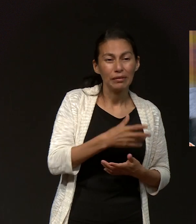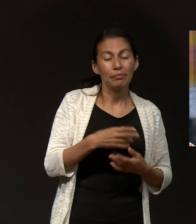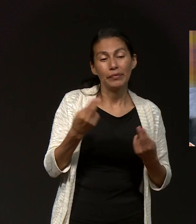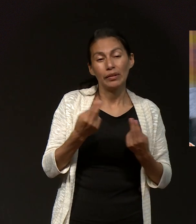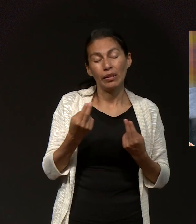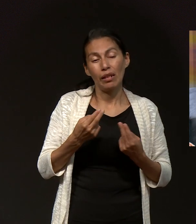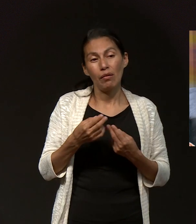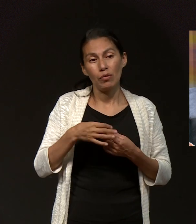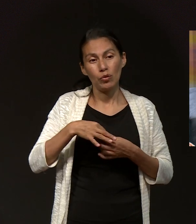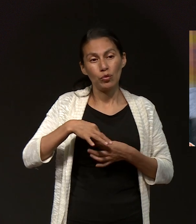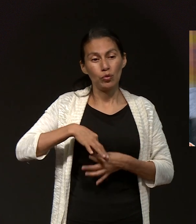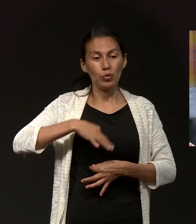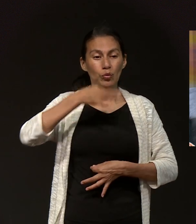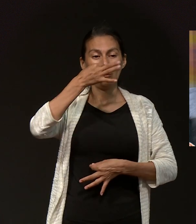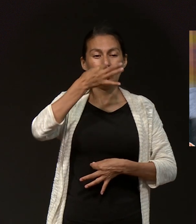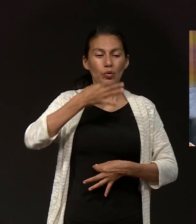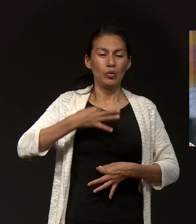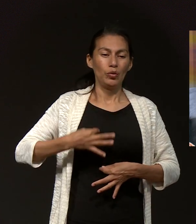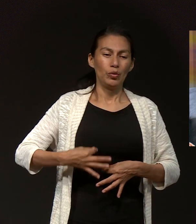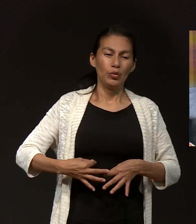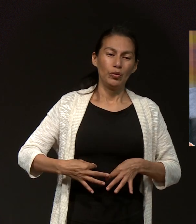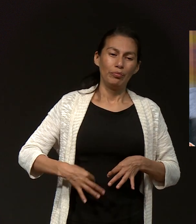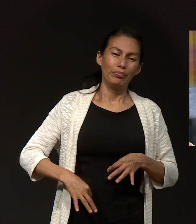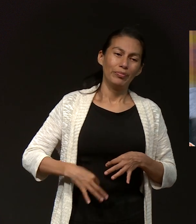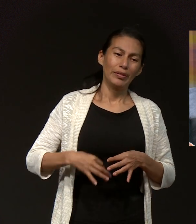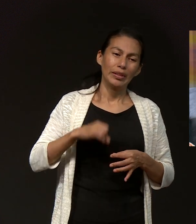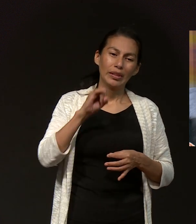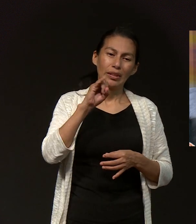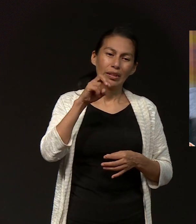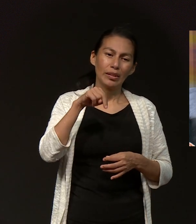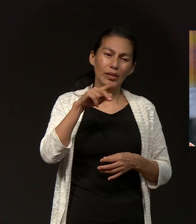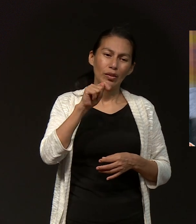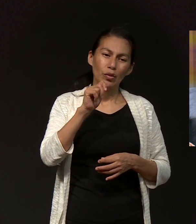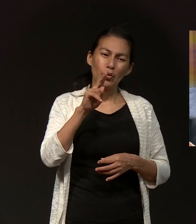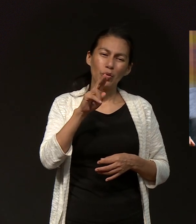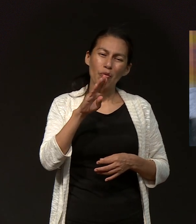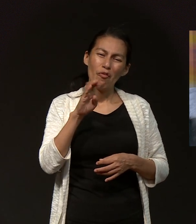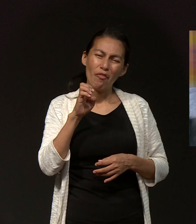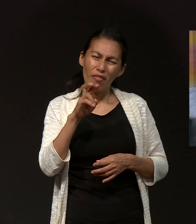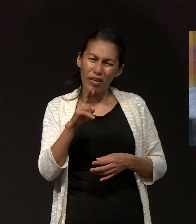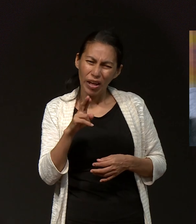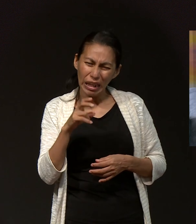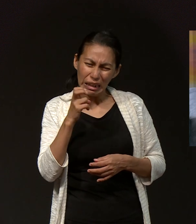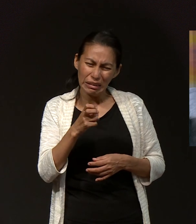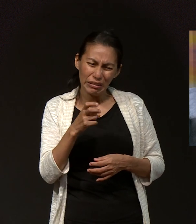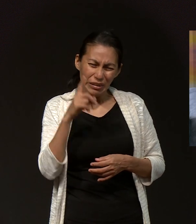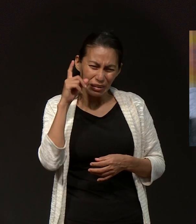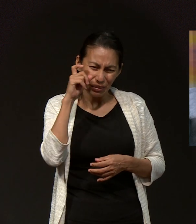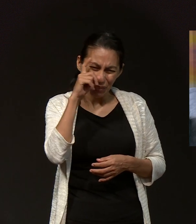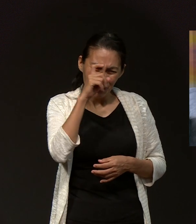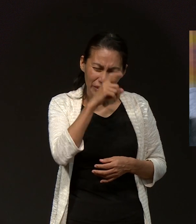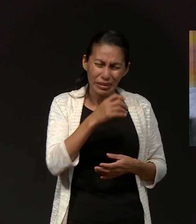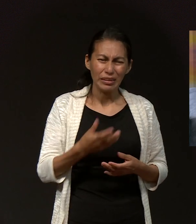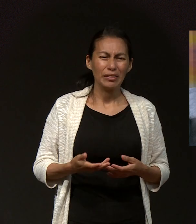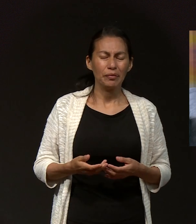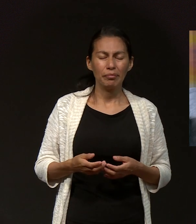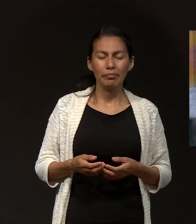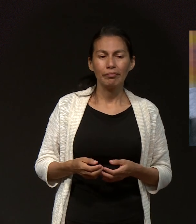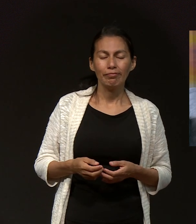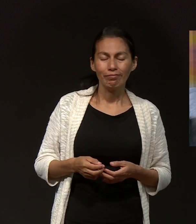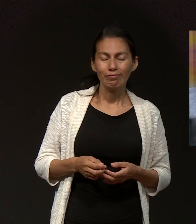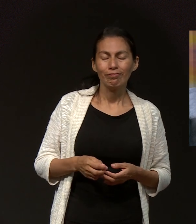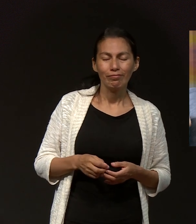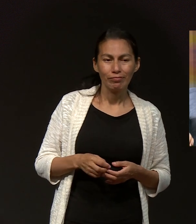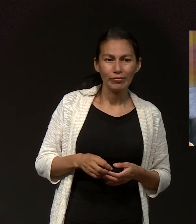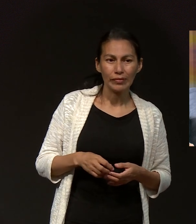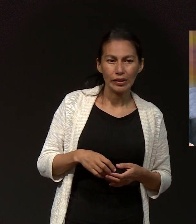oxigenación adecuada y que lo que seguía era intubarlo. Intubar a una persona es el estado más crítico o